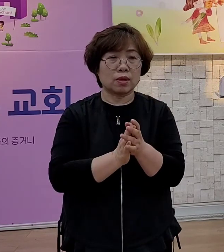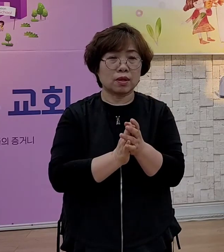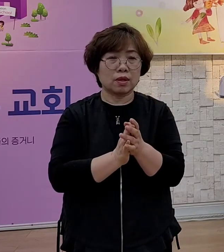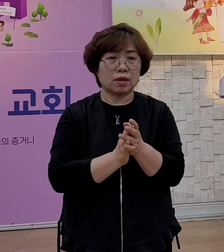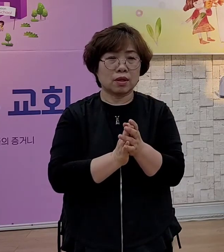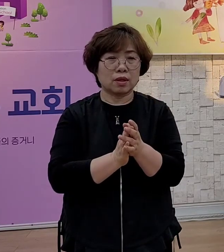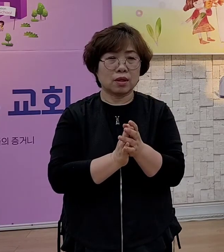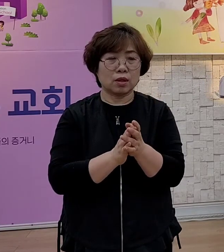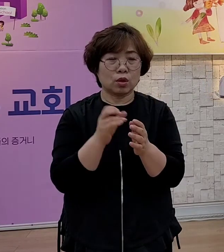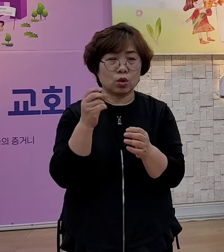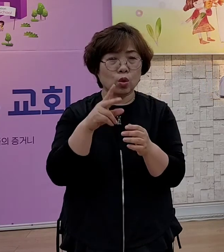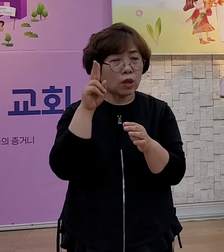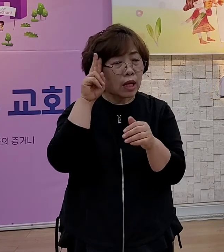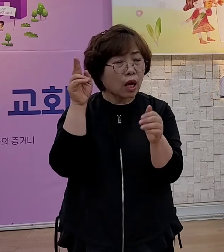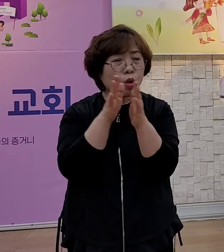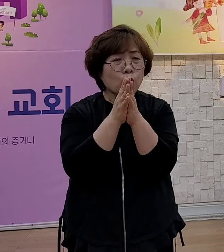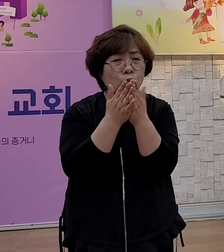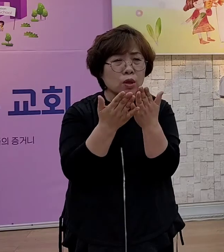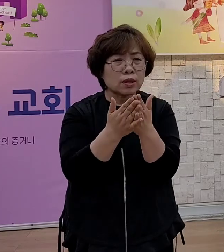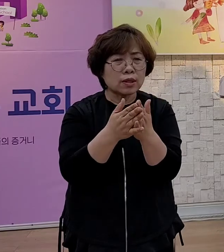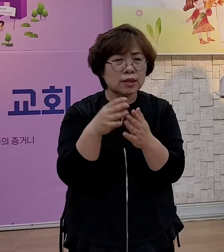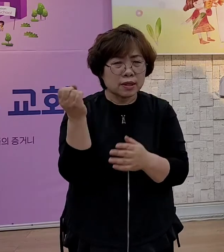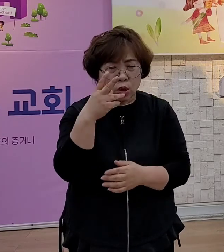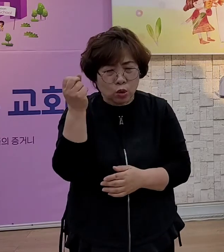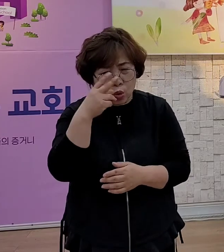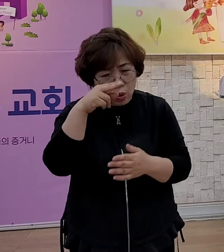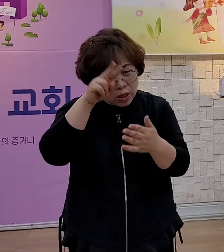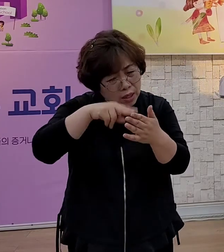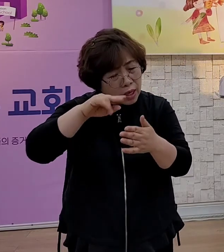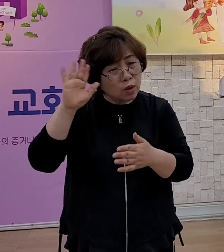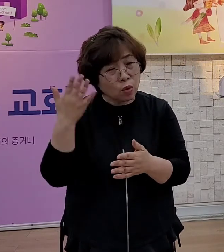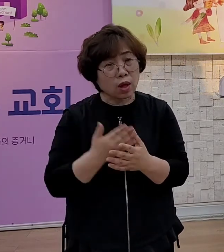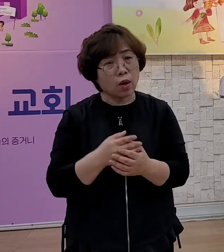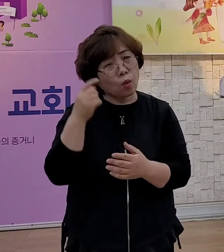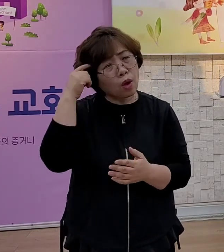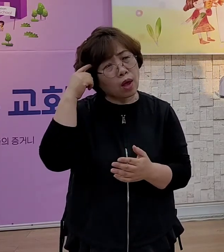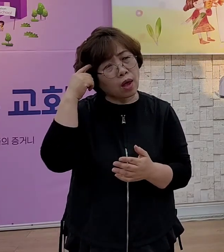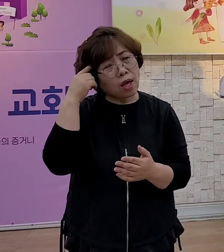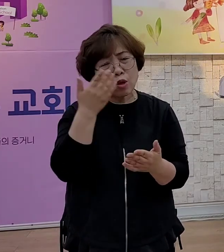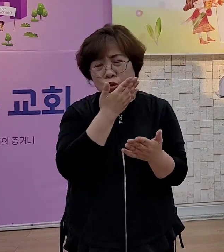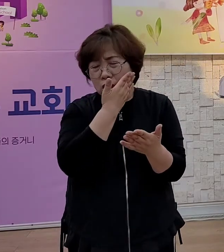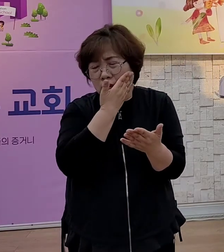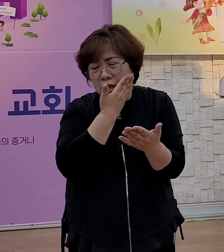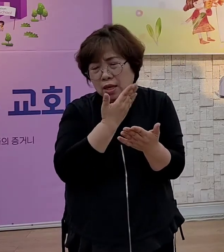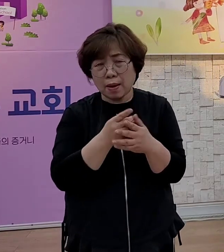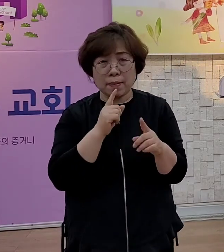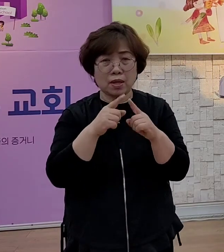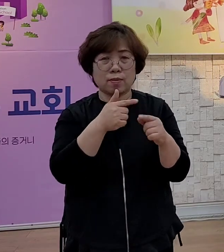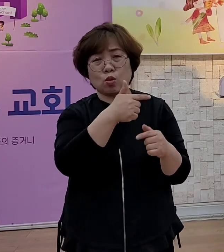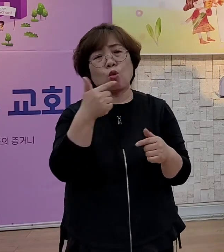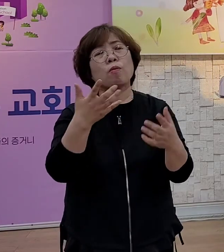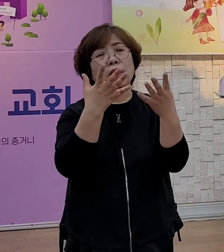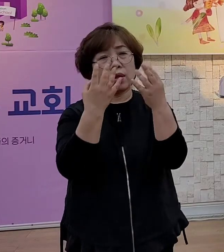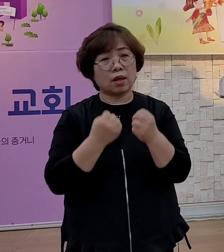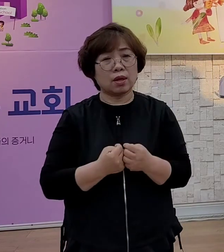되는 책. 너무너무 귀한 메시지. 왜냐하면 오늘 방금 다루었던 이